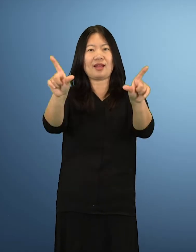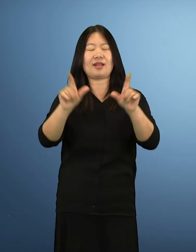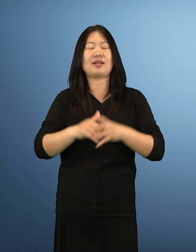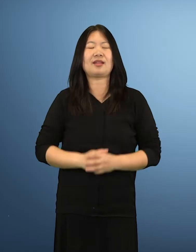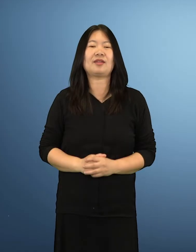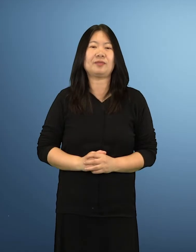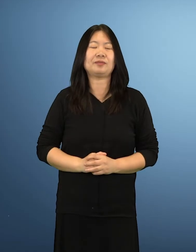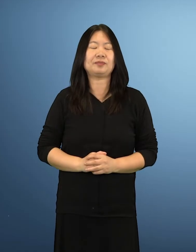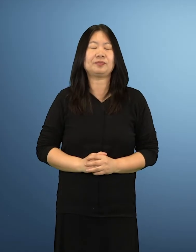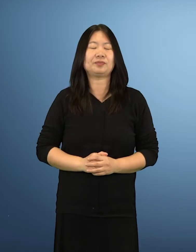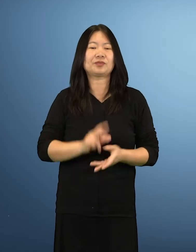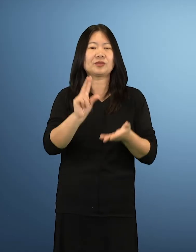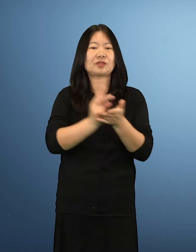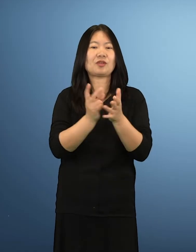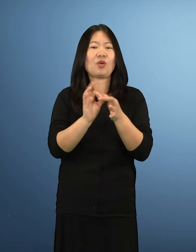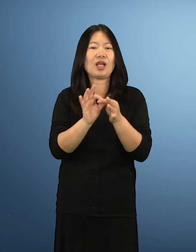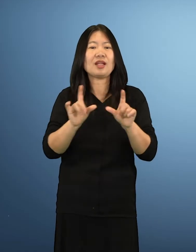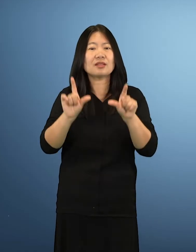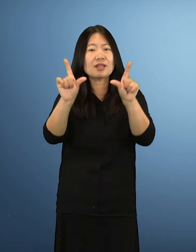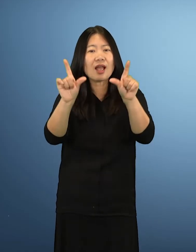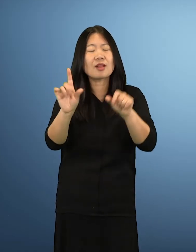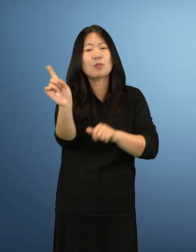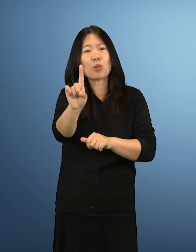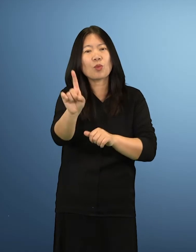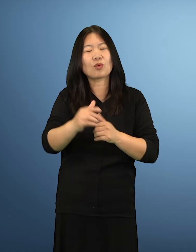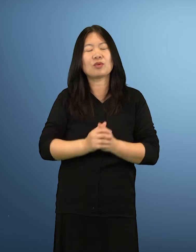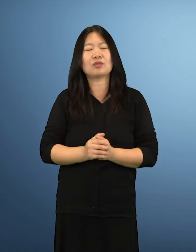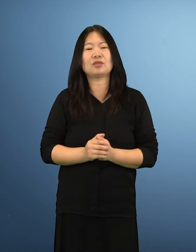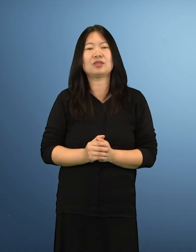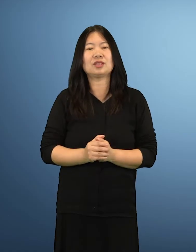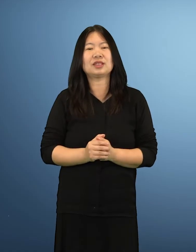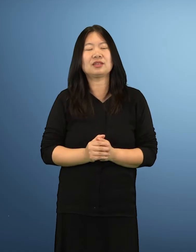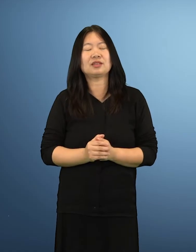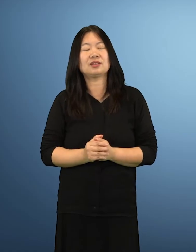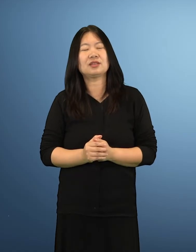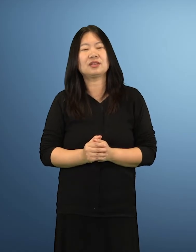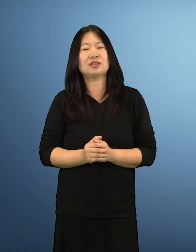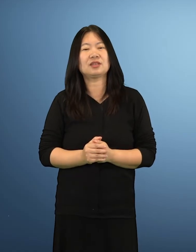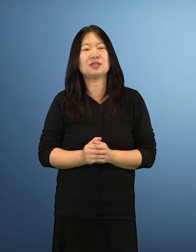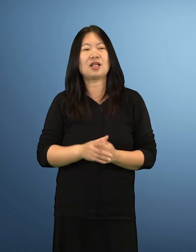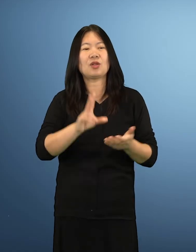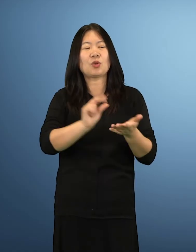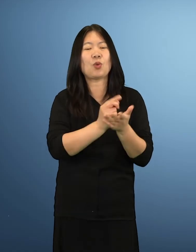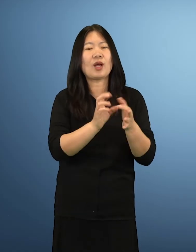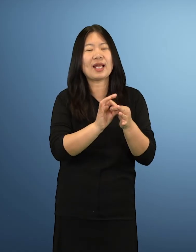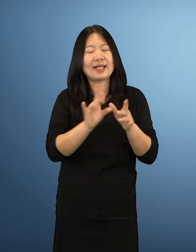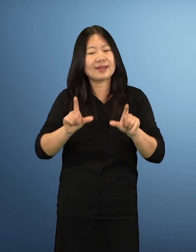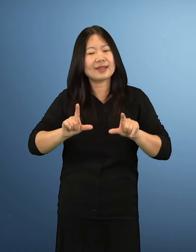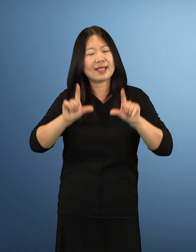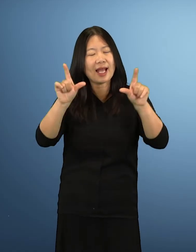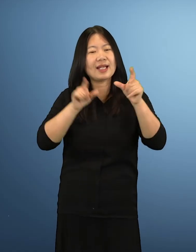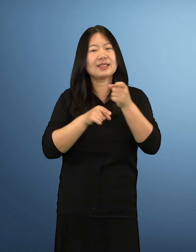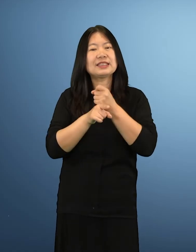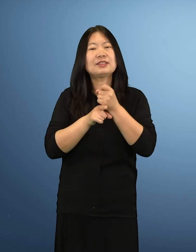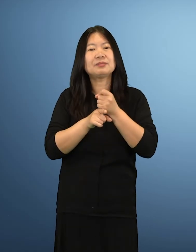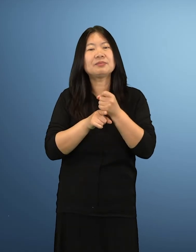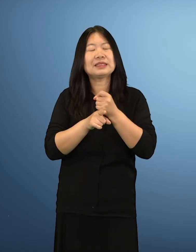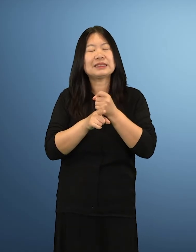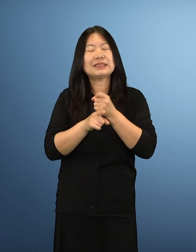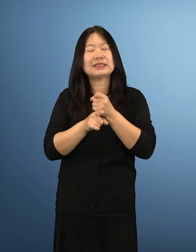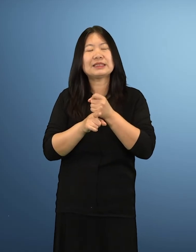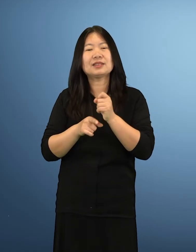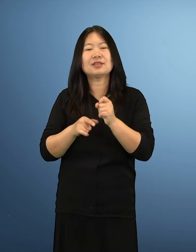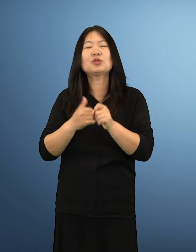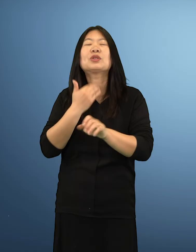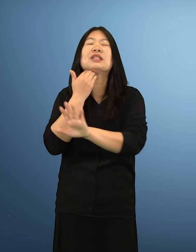날. 여호와의 날은 어떤 날인가? 우리가 그 여호와의 날의 의미에 대해서는 잠시